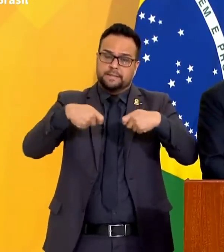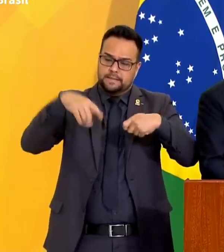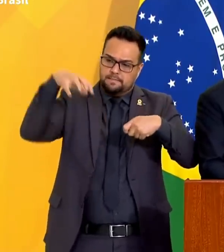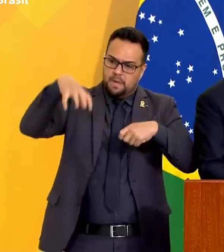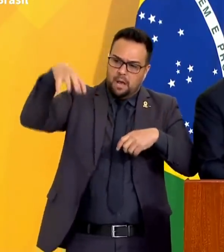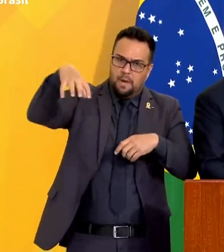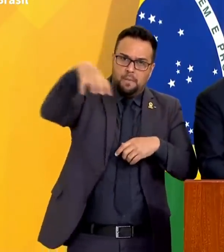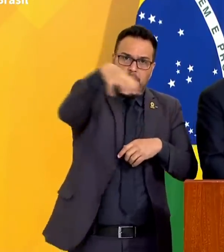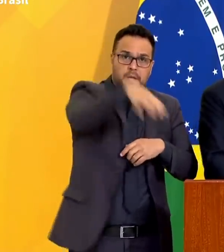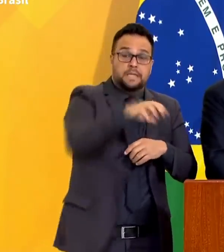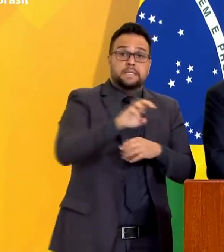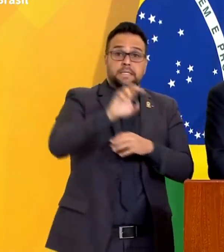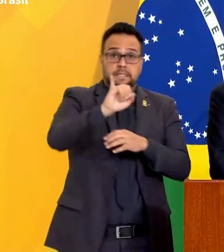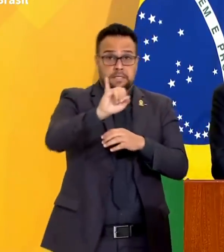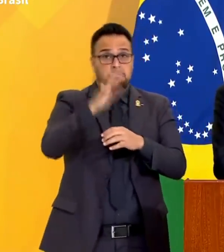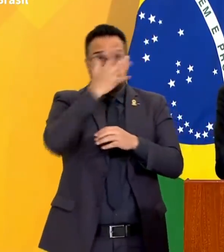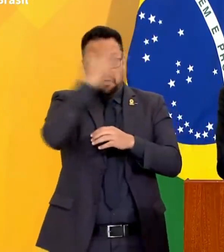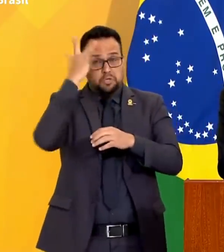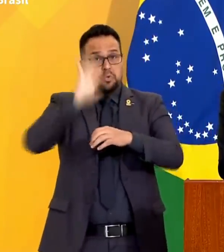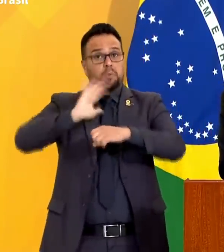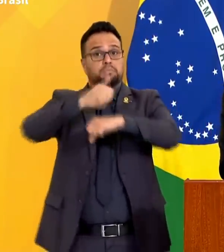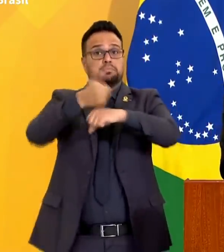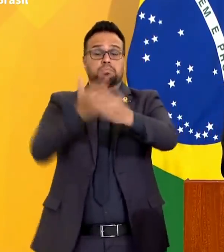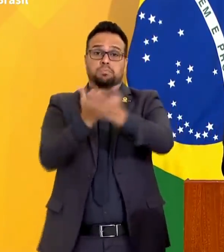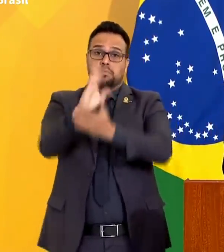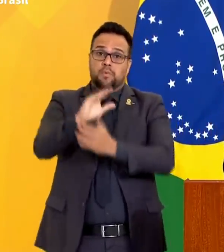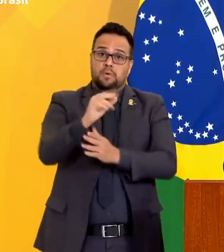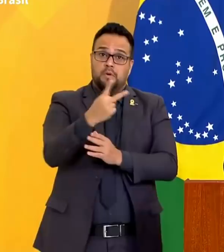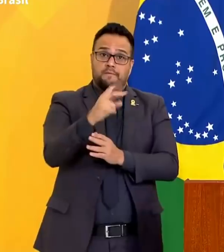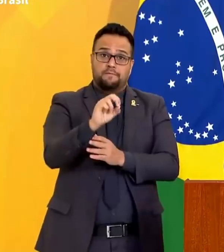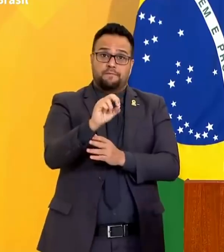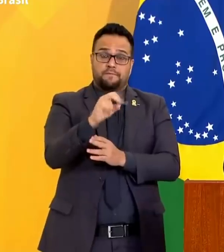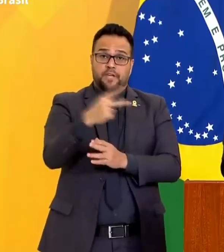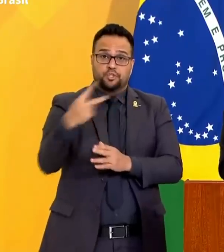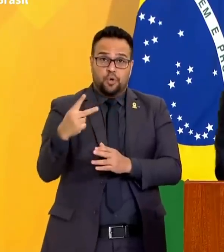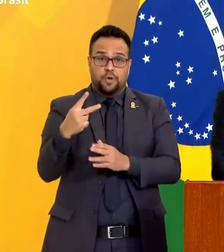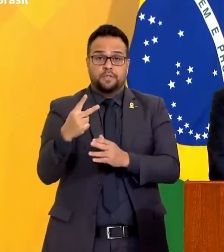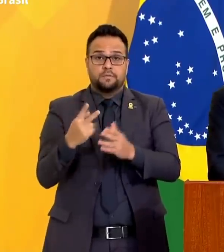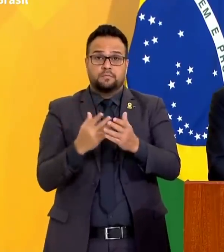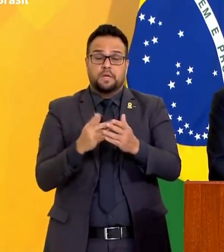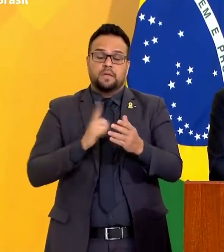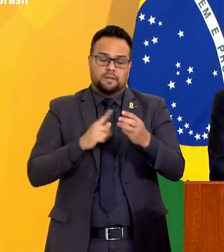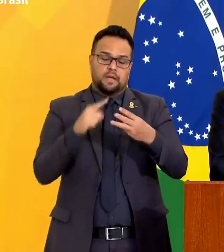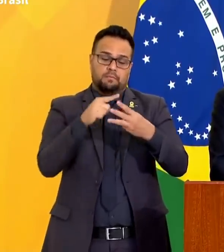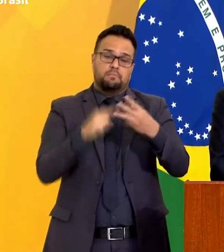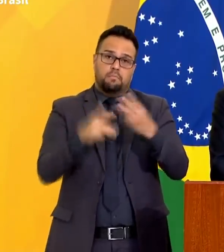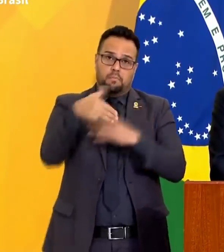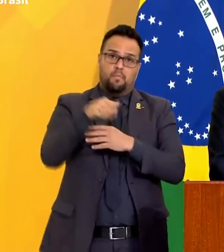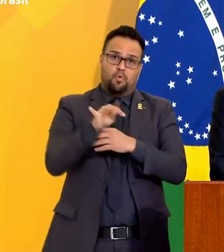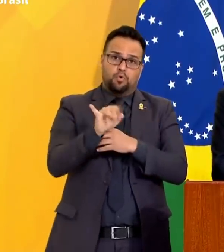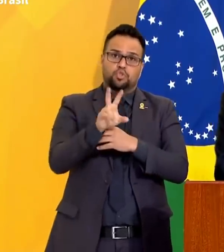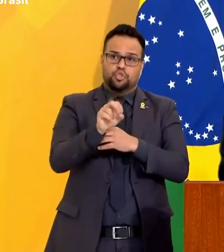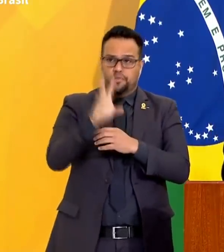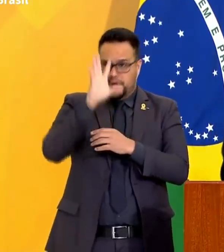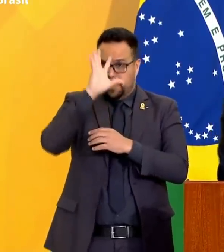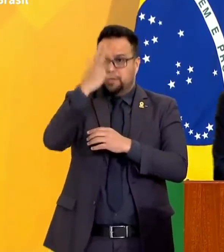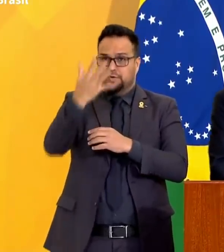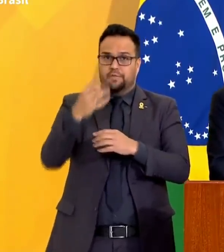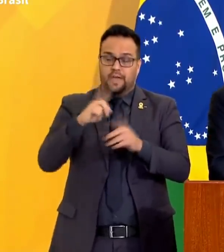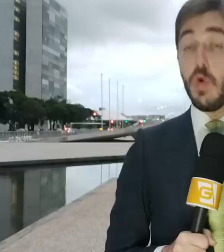seja quem porventura se eleger 22 vai ter 23 todinho para resolver essa questão da